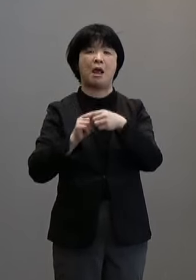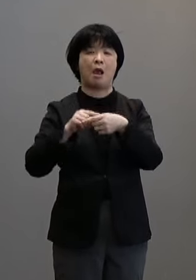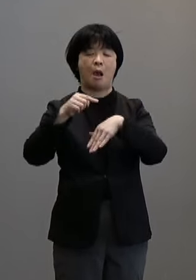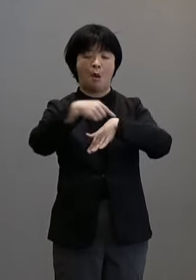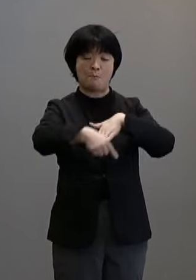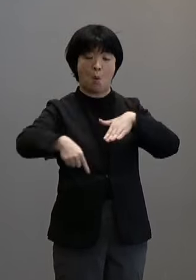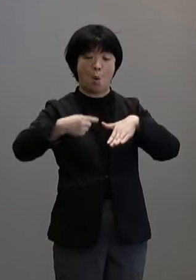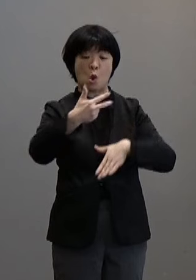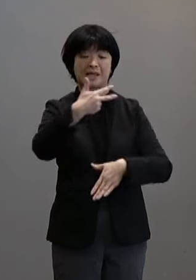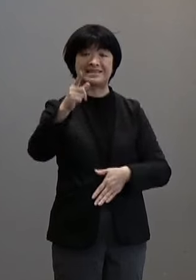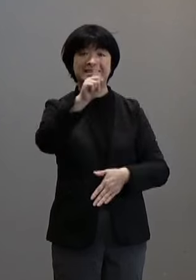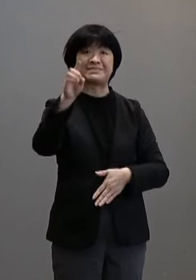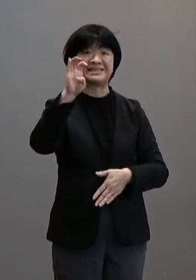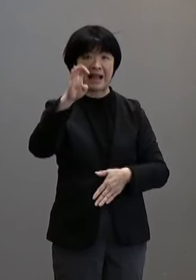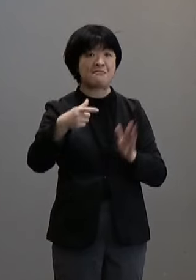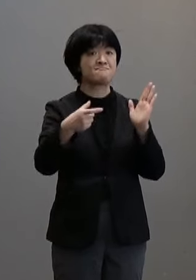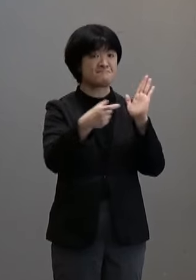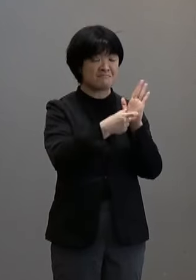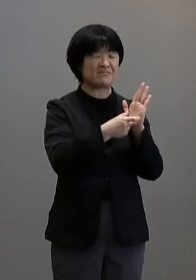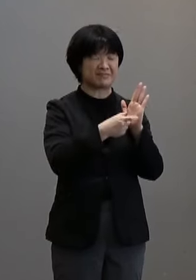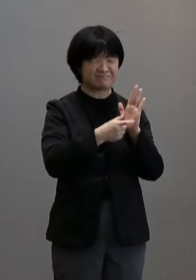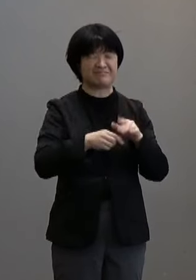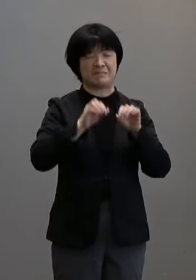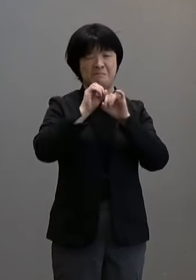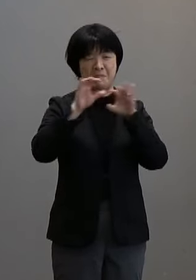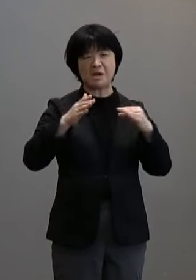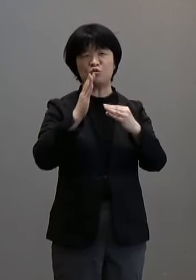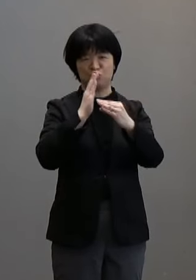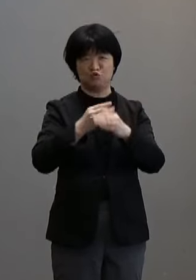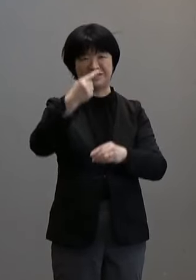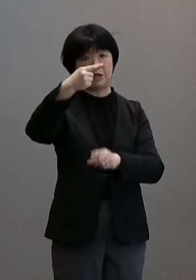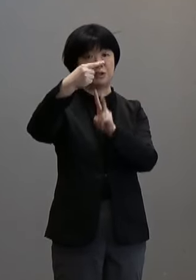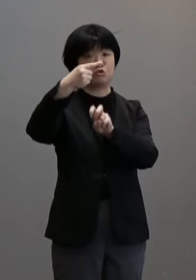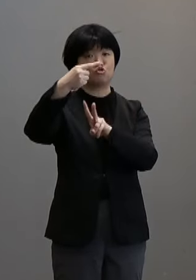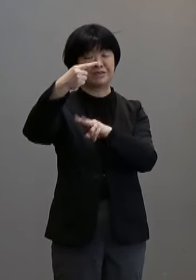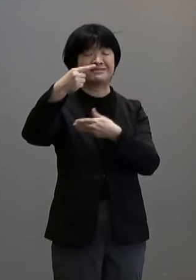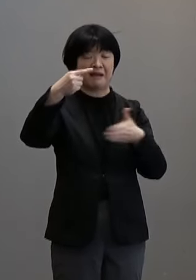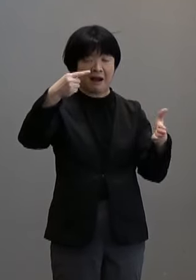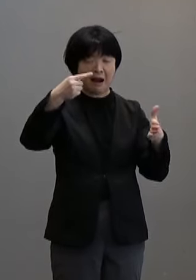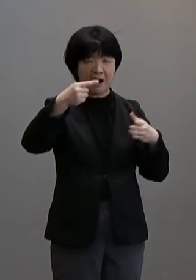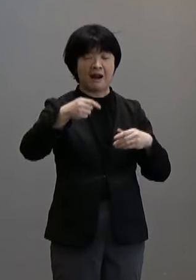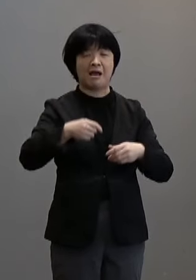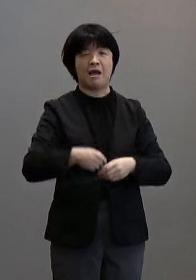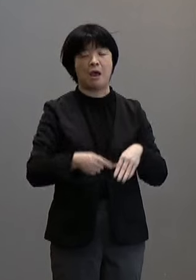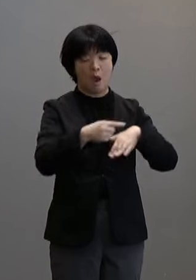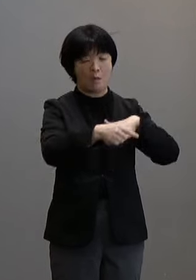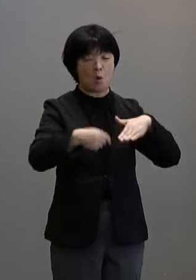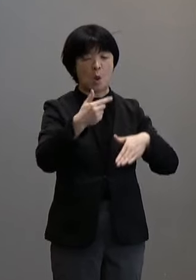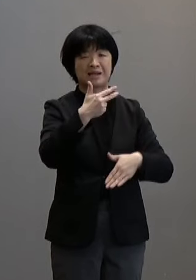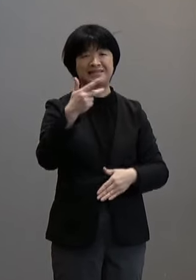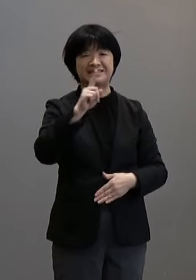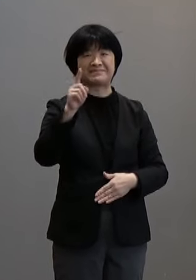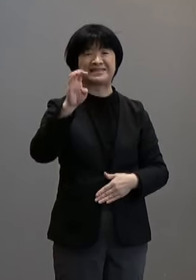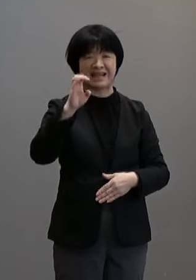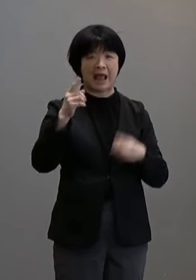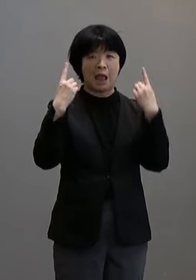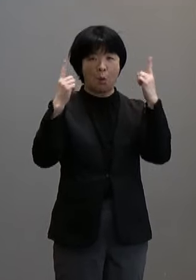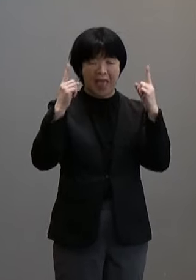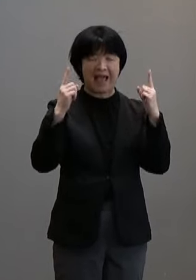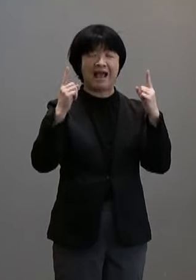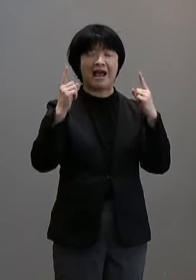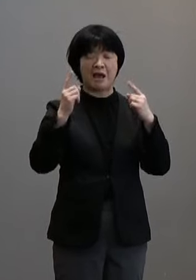取り組んでいるようです。今年も1月22日から房総ジビエフェア2024を開催をいたします